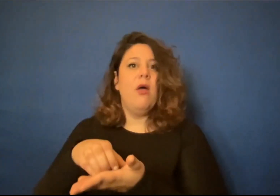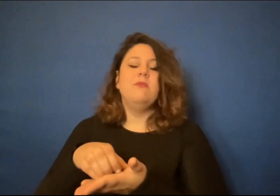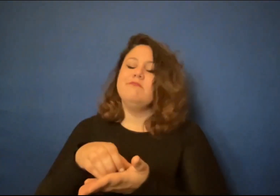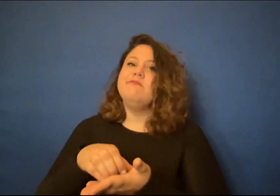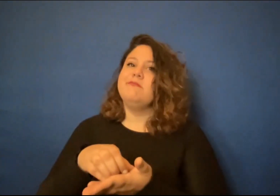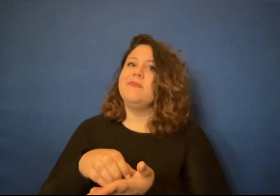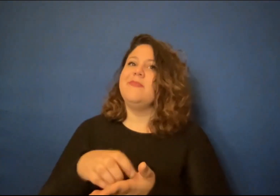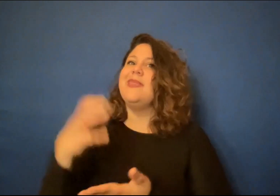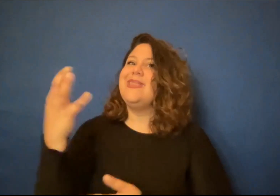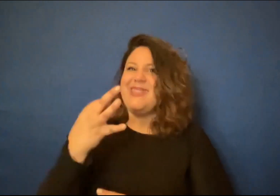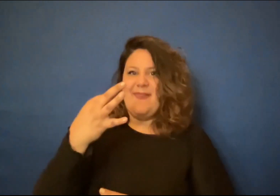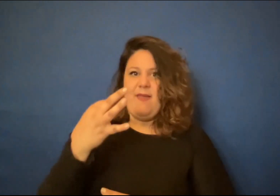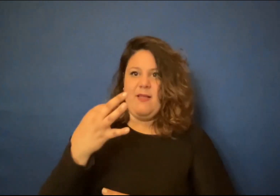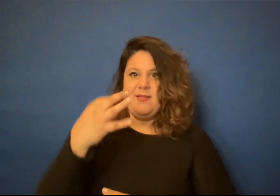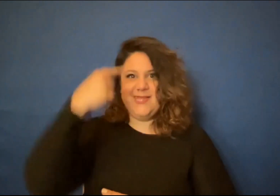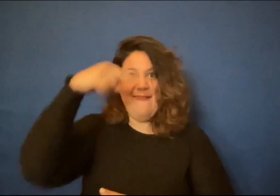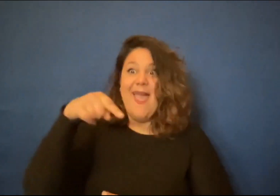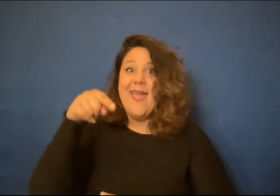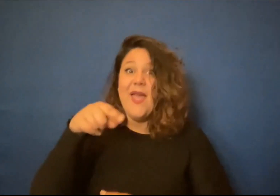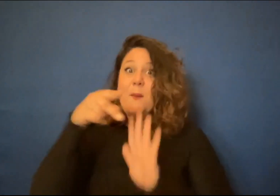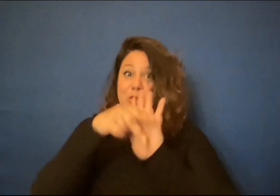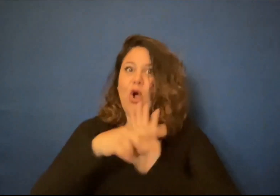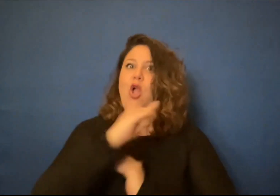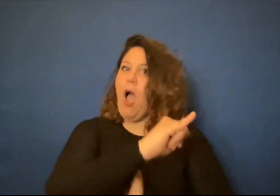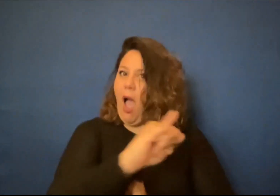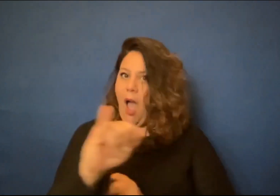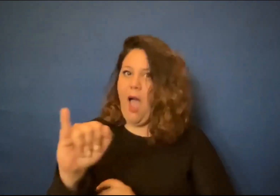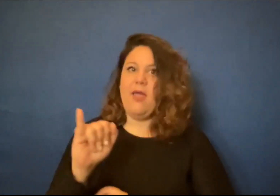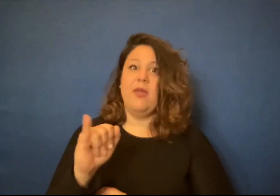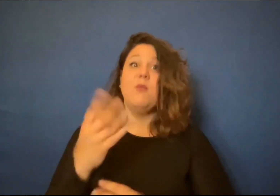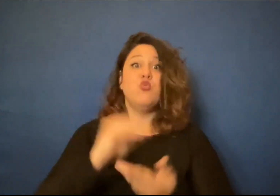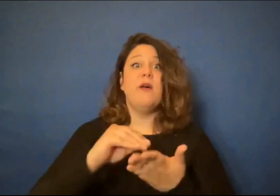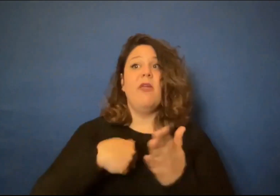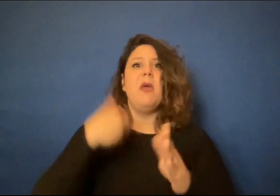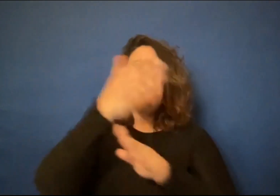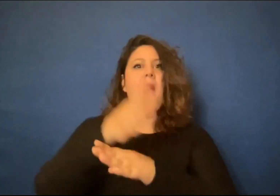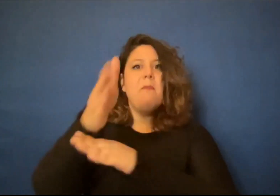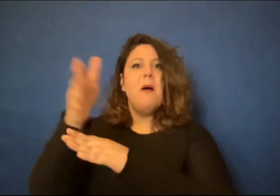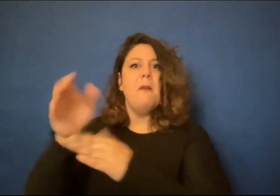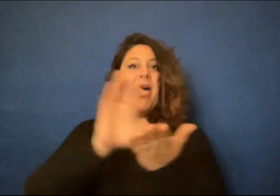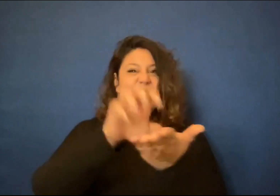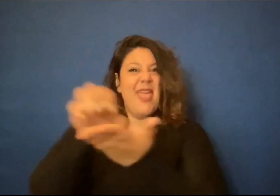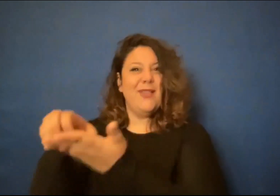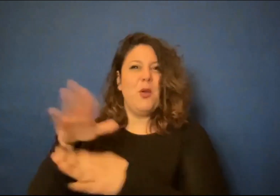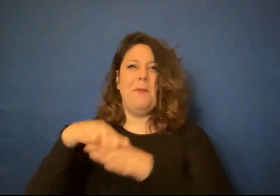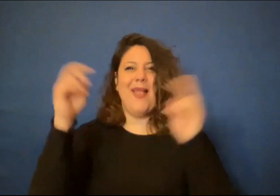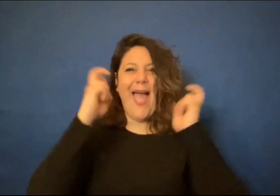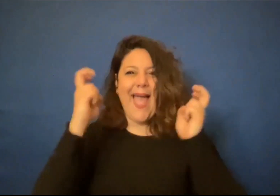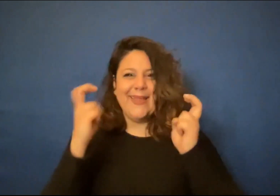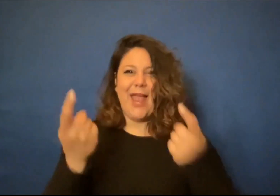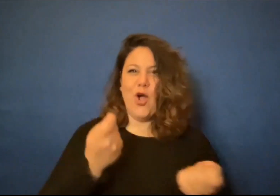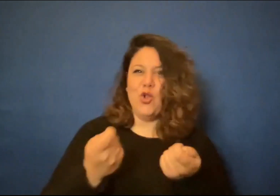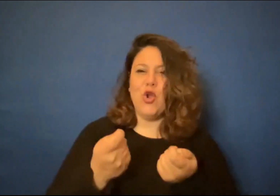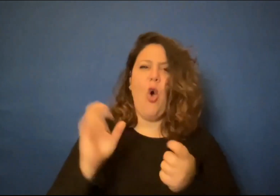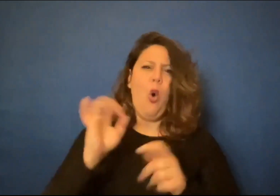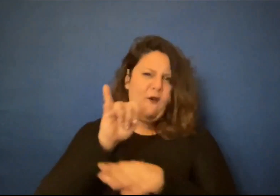estos protocolos. Muchas veces me encuentro que voy a los centros a dar sesiones de gestión del estrés o incluso de bullying y sí